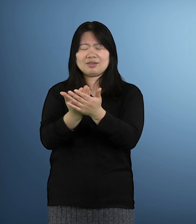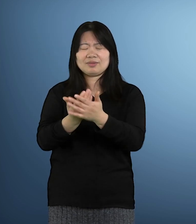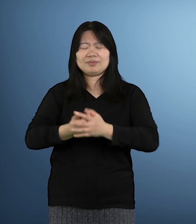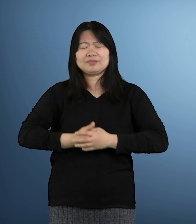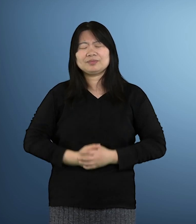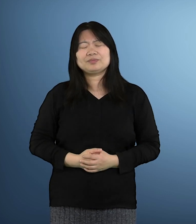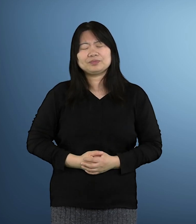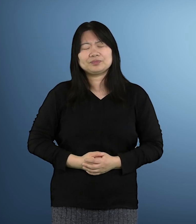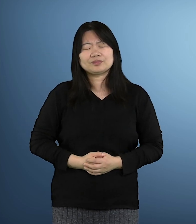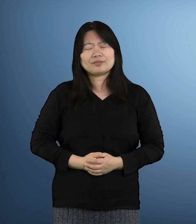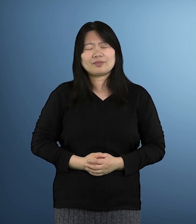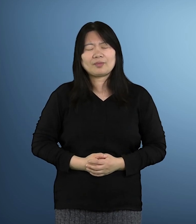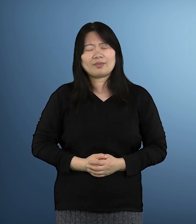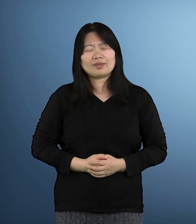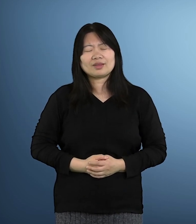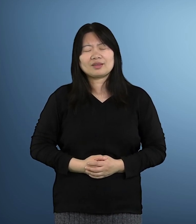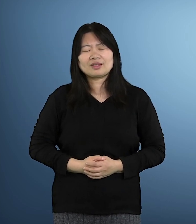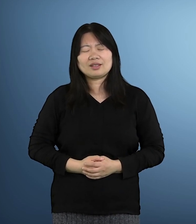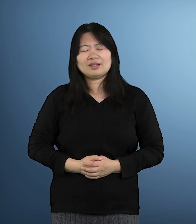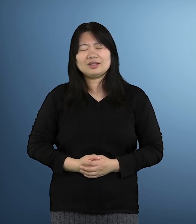받으소서.